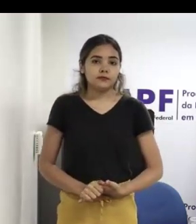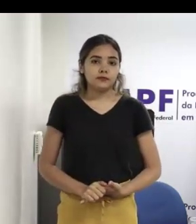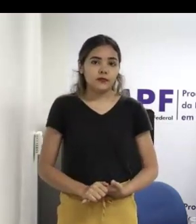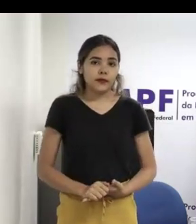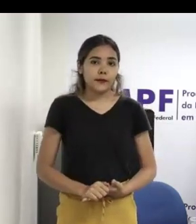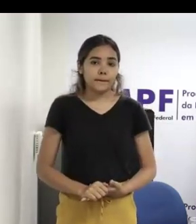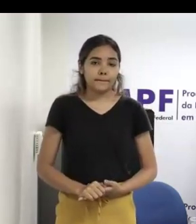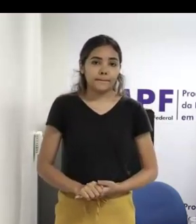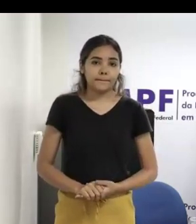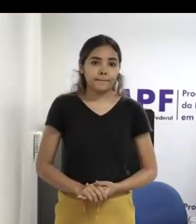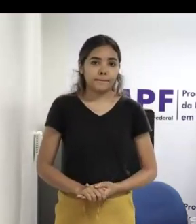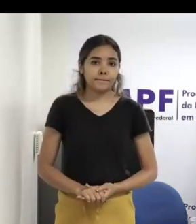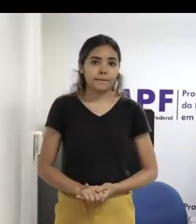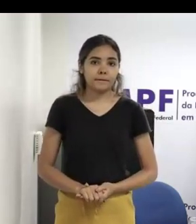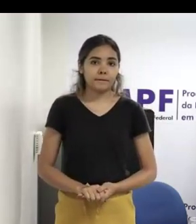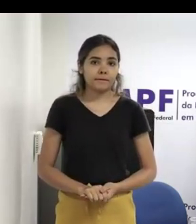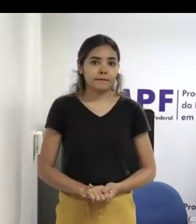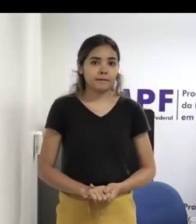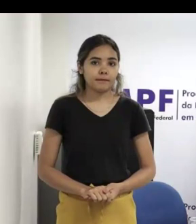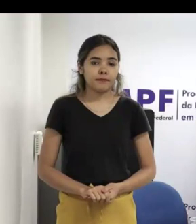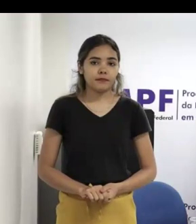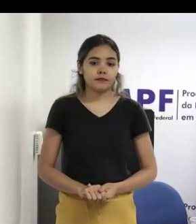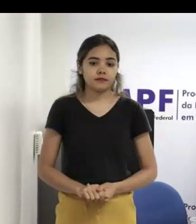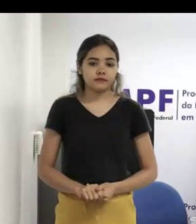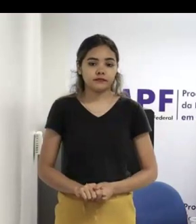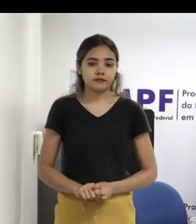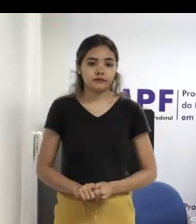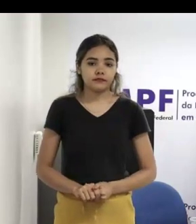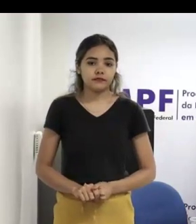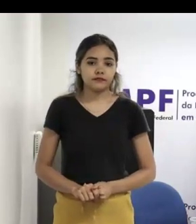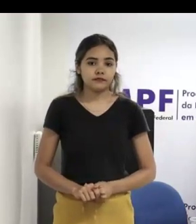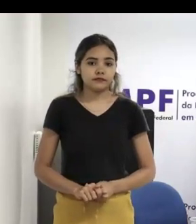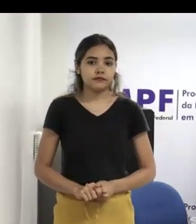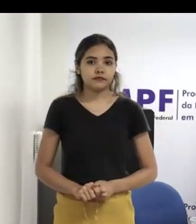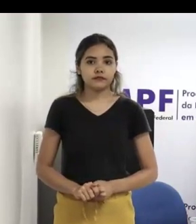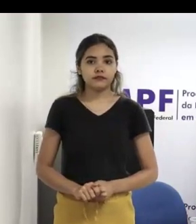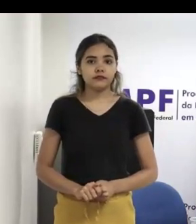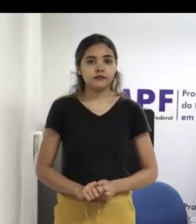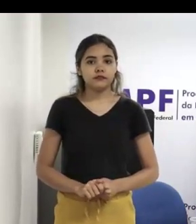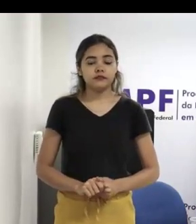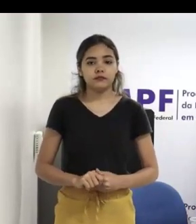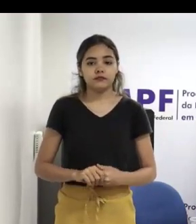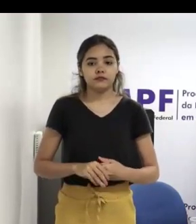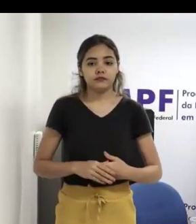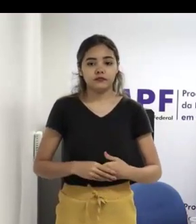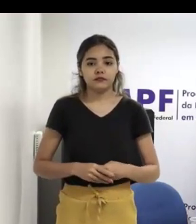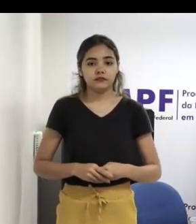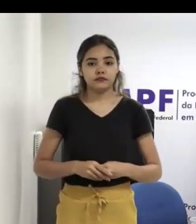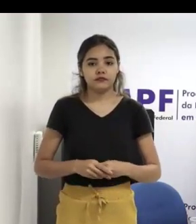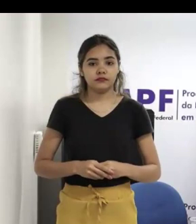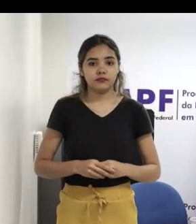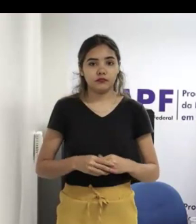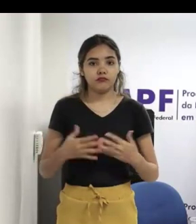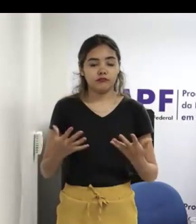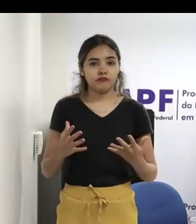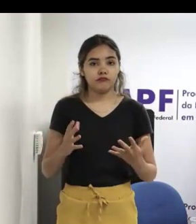temos aí uma escuta especializada né um depoimento sem dano porque ouvir uma criança não é fácil é complicado